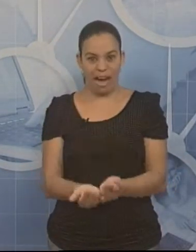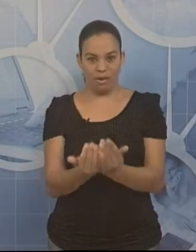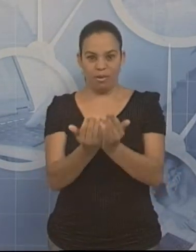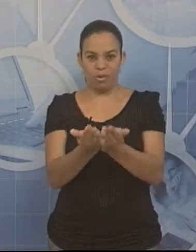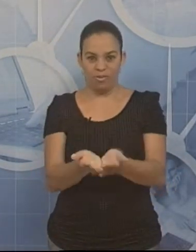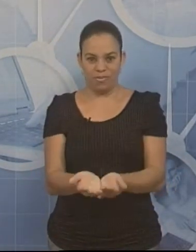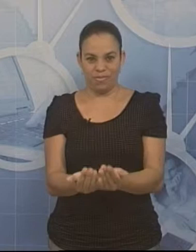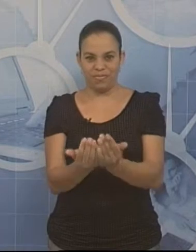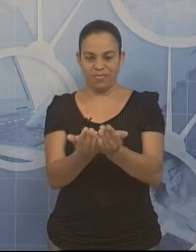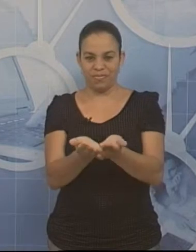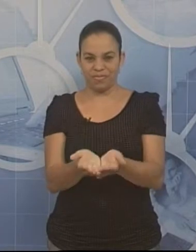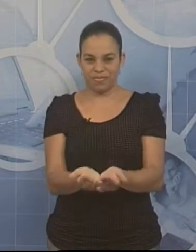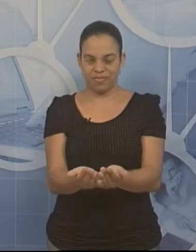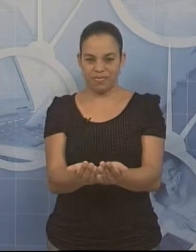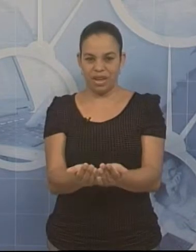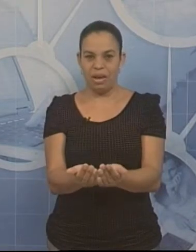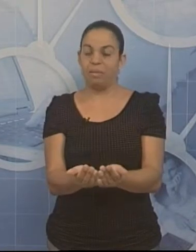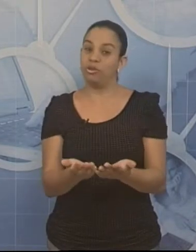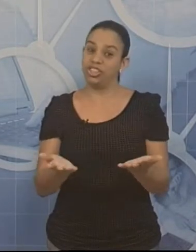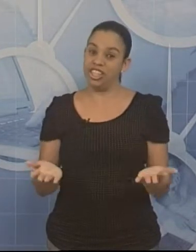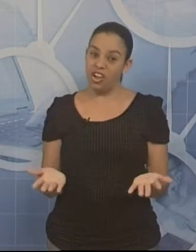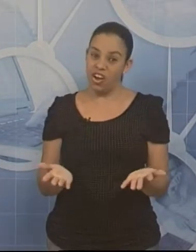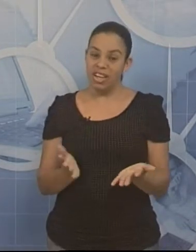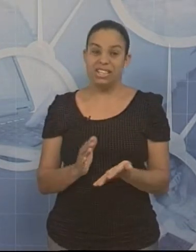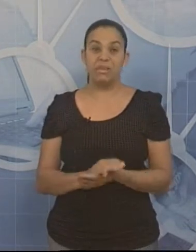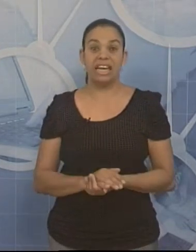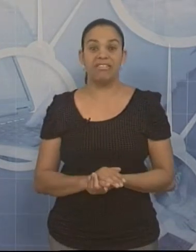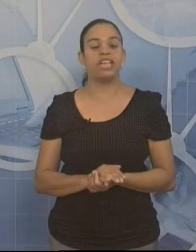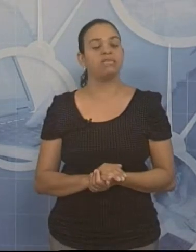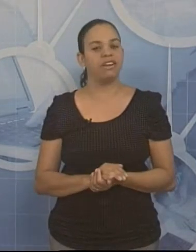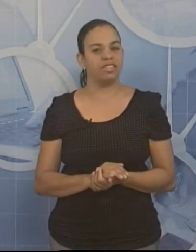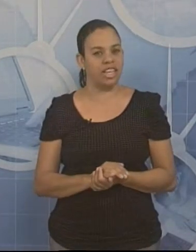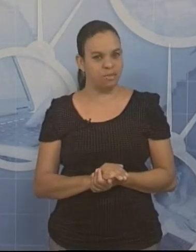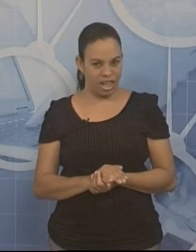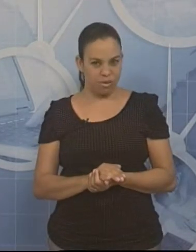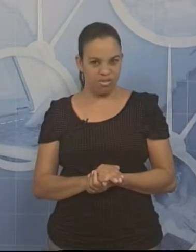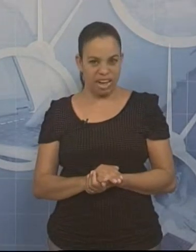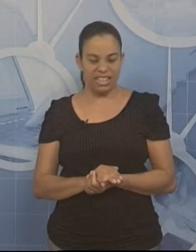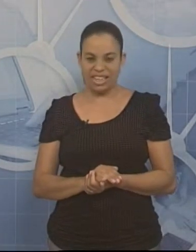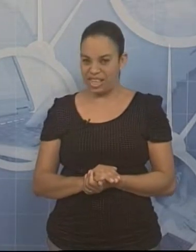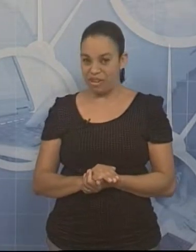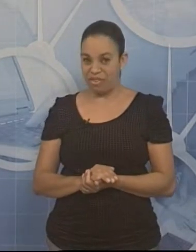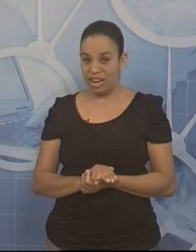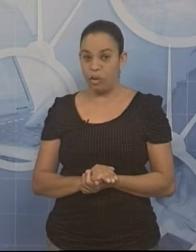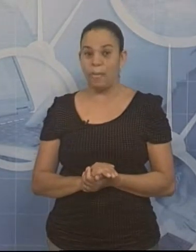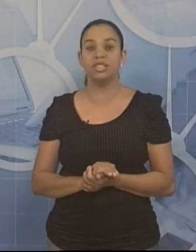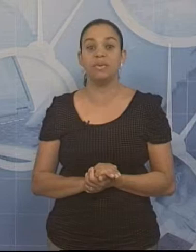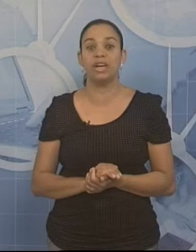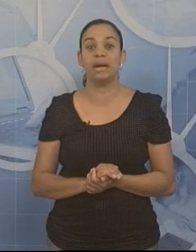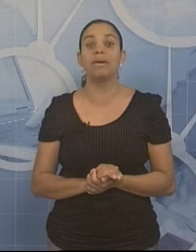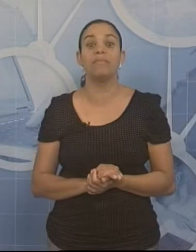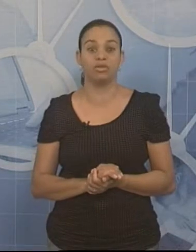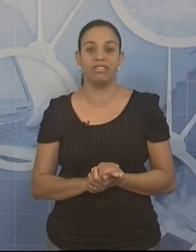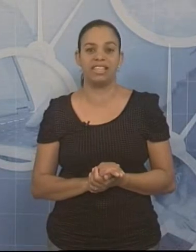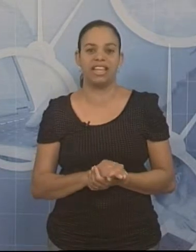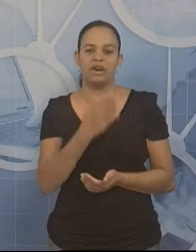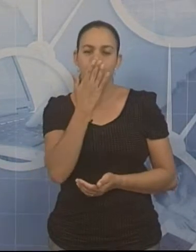barco por hoje é só semana que vem espero vocês mais uma vez na terça-feira com mais um programa mundo universitário